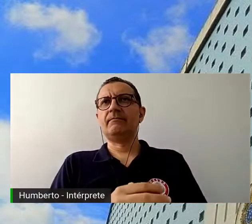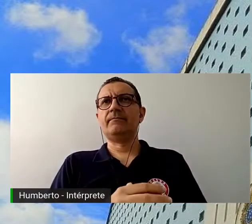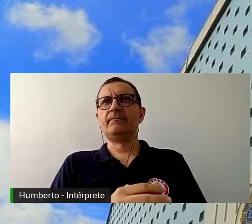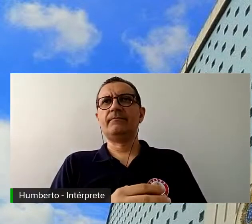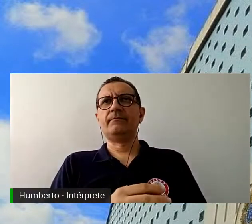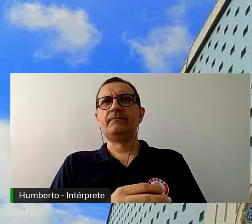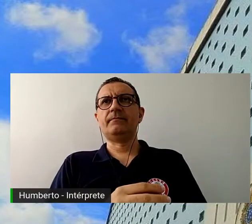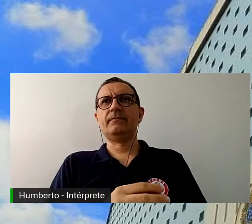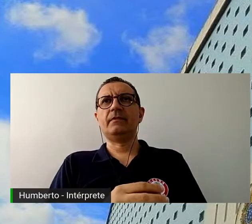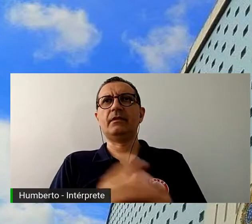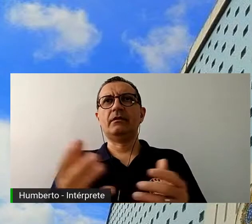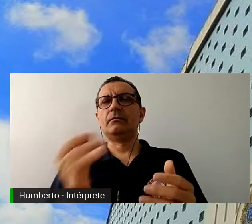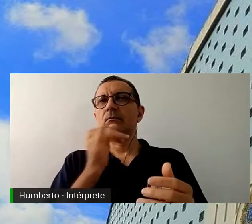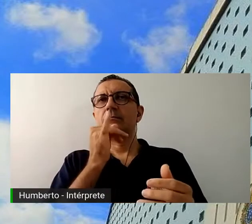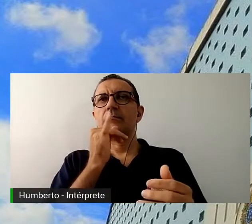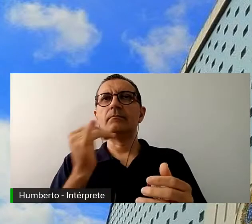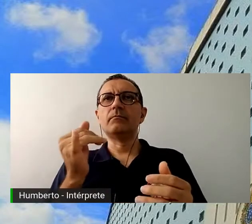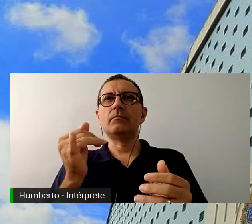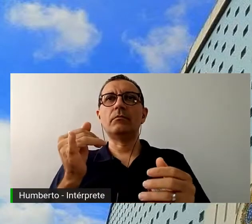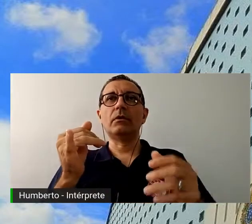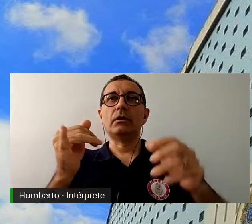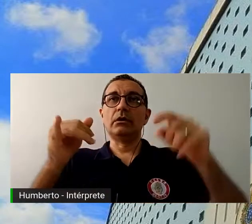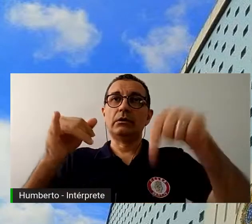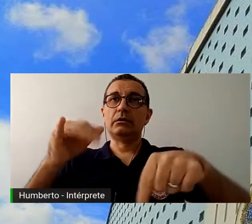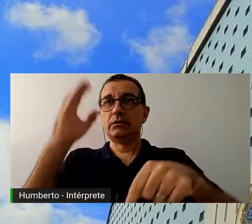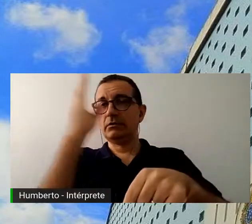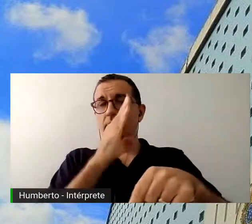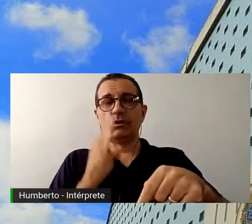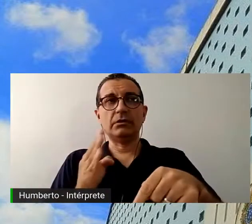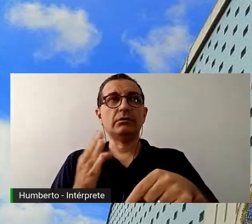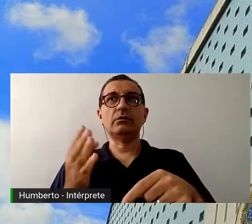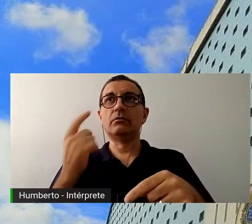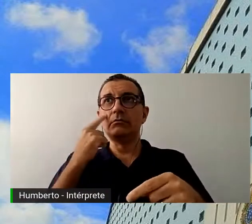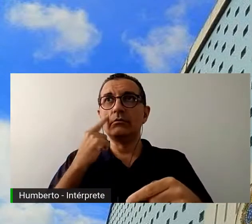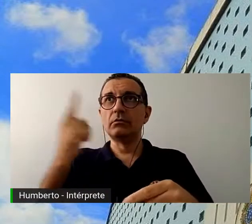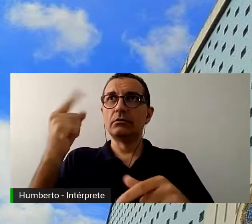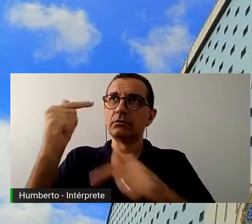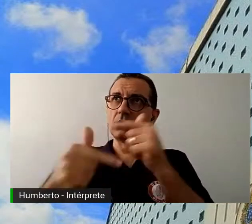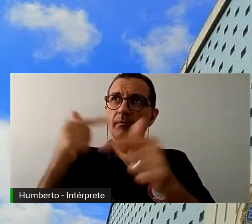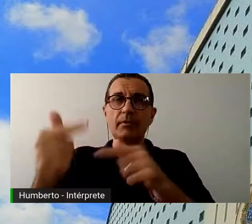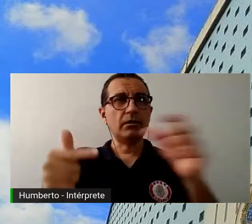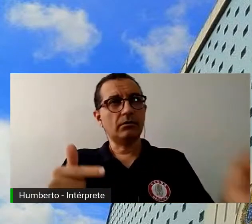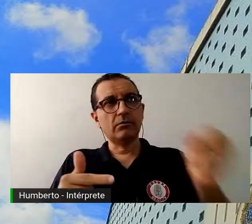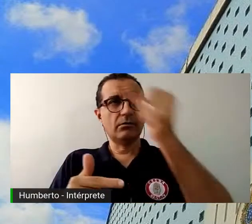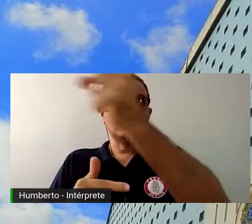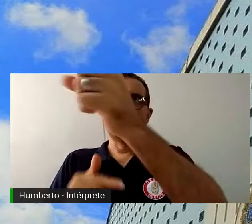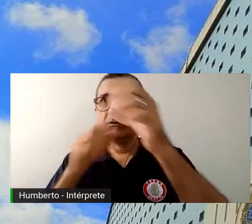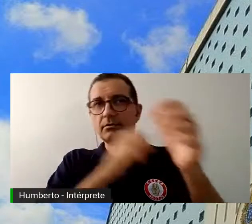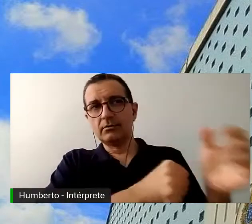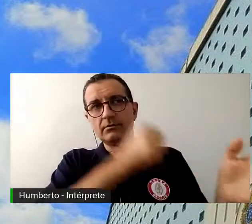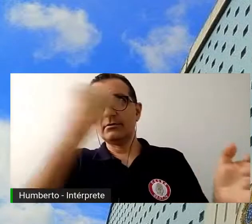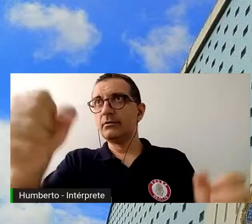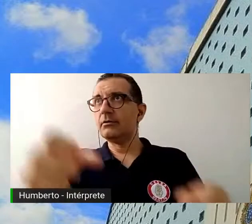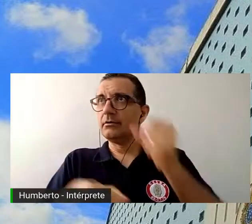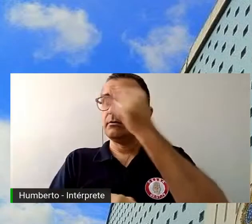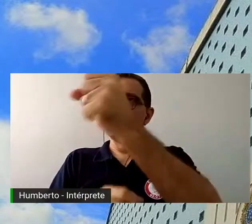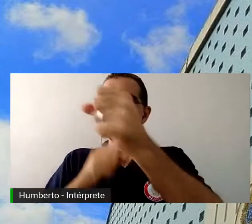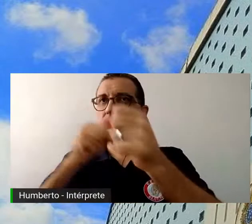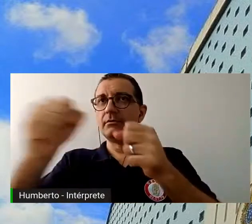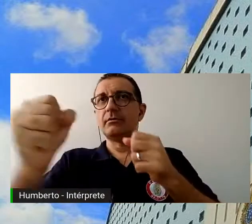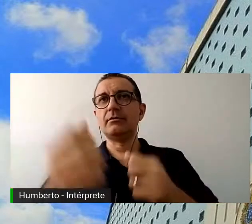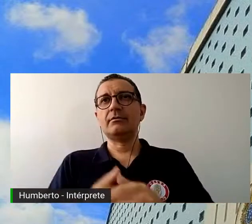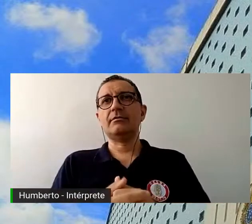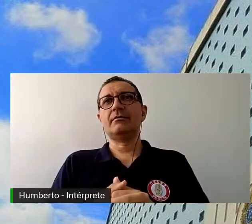arranjos produtivos locais podem ser uma oportunidade quando existem. E quando as escolas dispõem de instalações, de equipamentos,